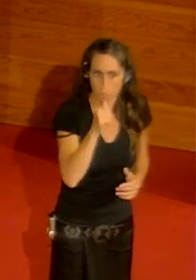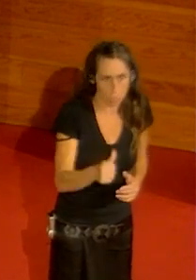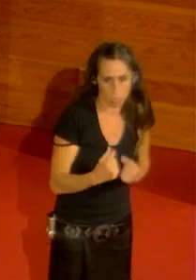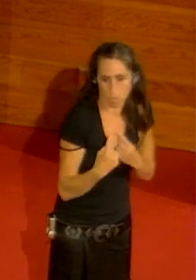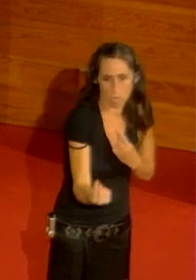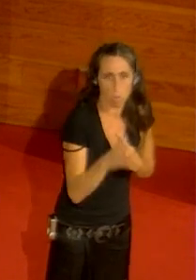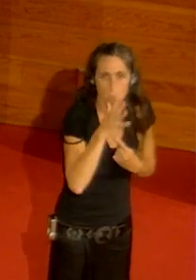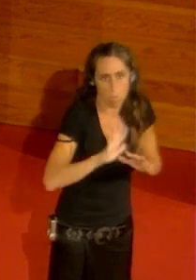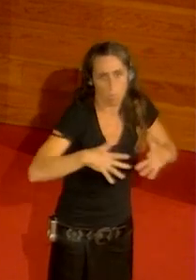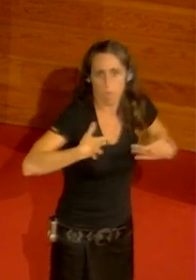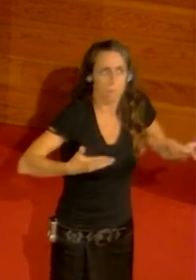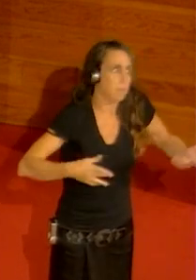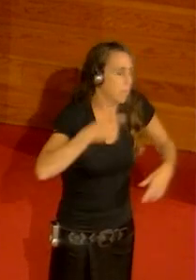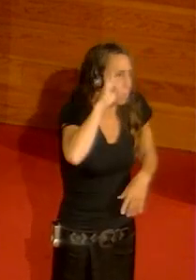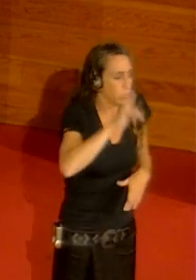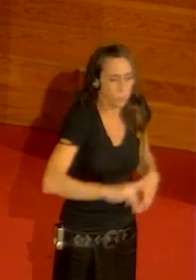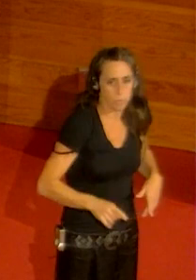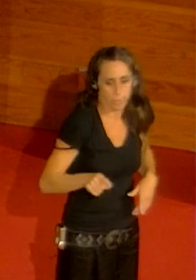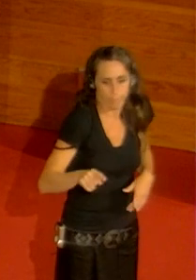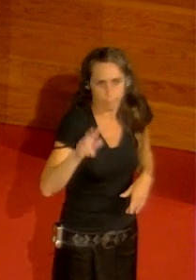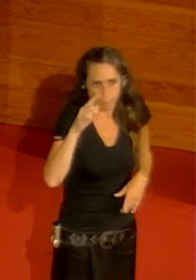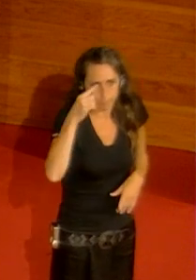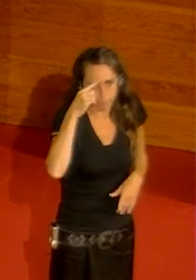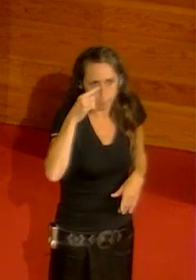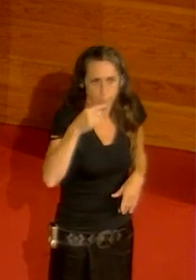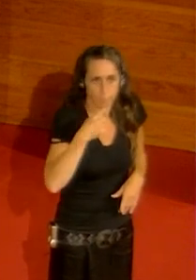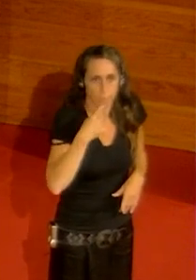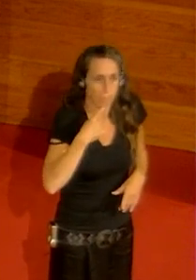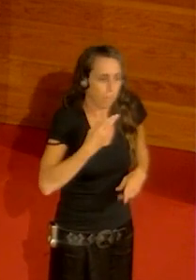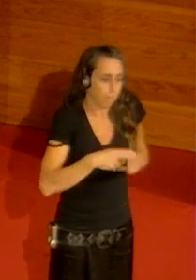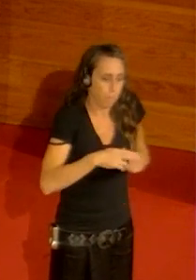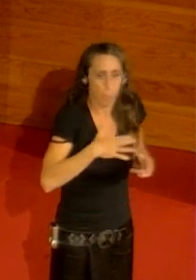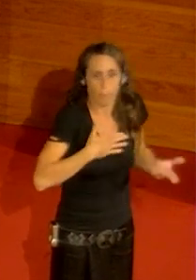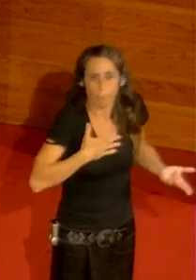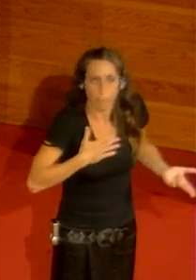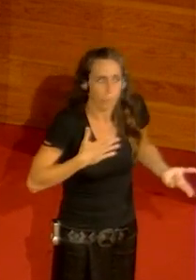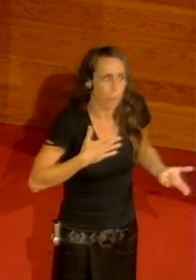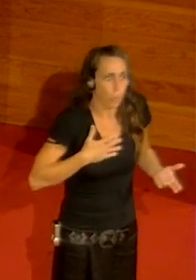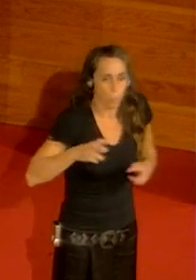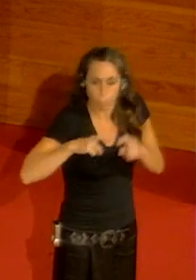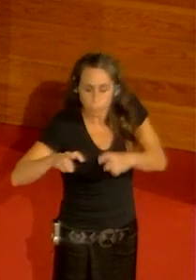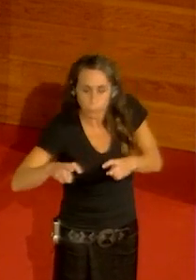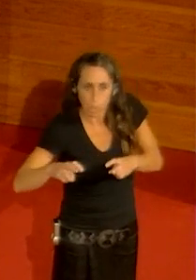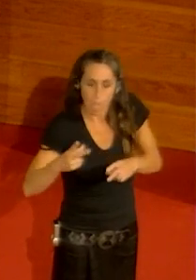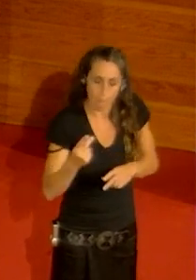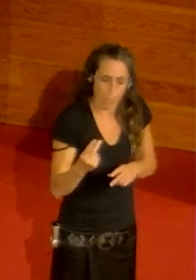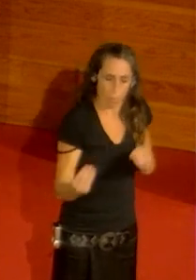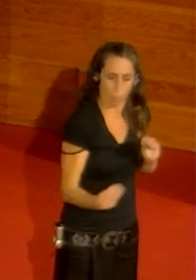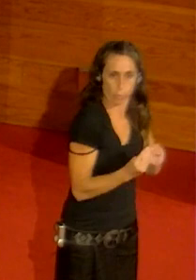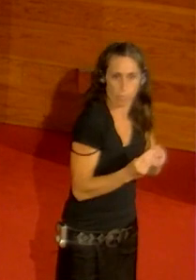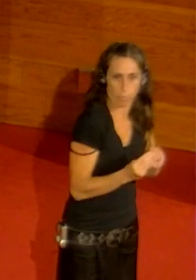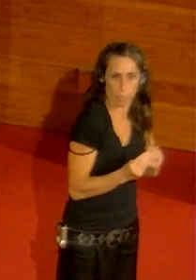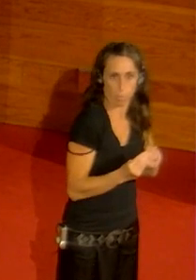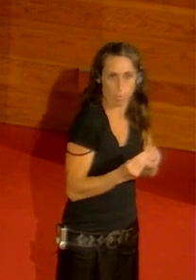podido tener contra ti si mi primo está buscado por algo y mi apellido igual en base a esta detención administrativa